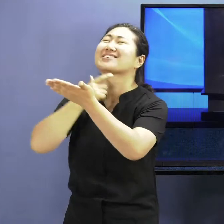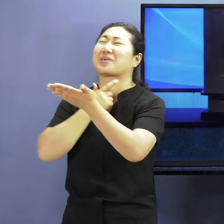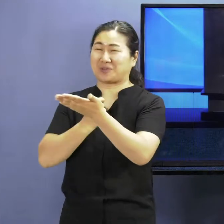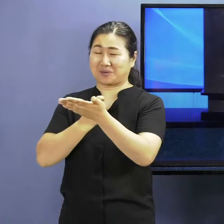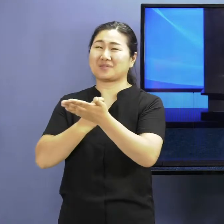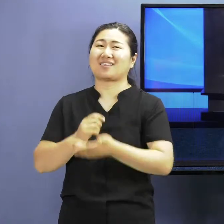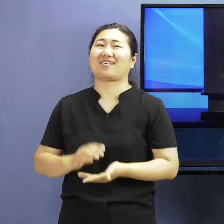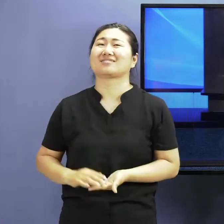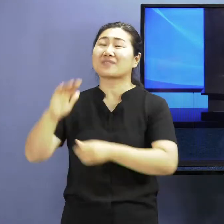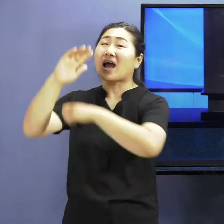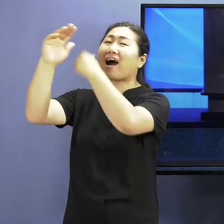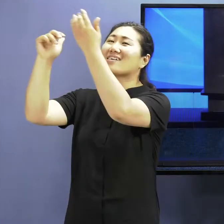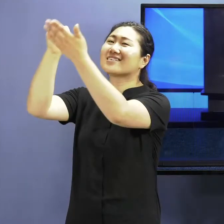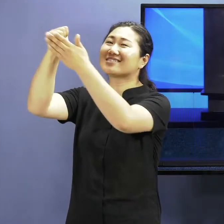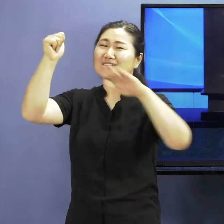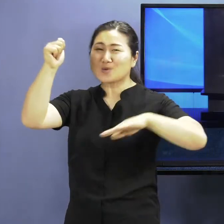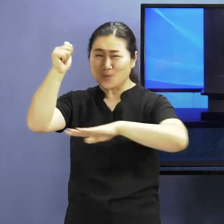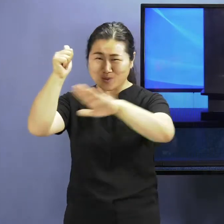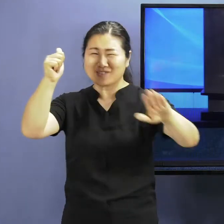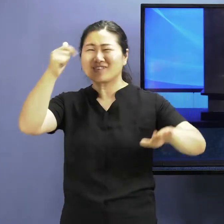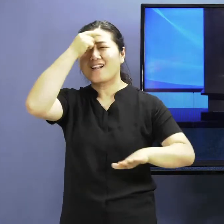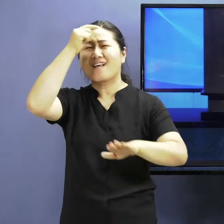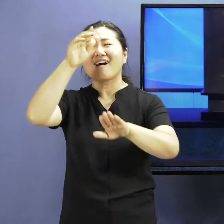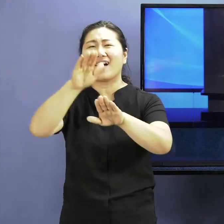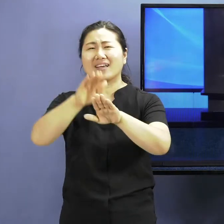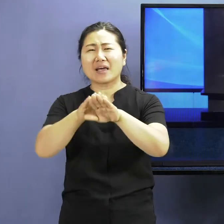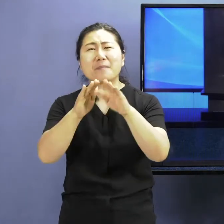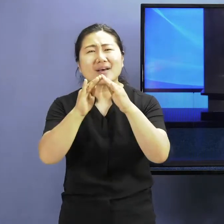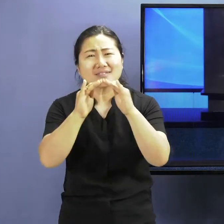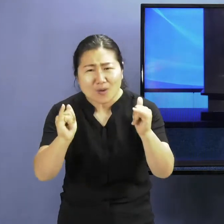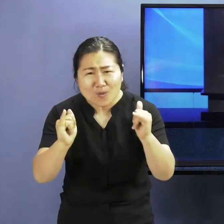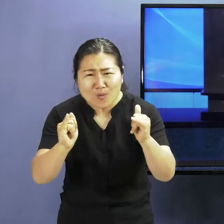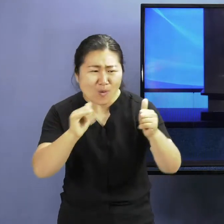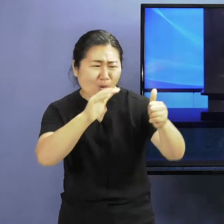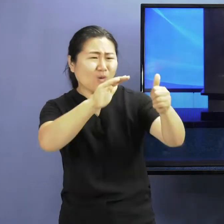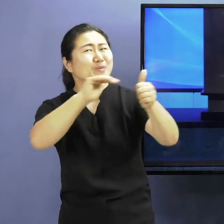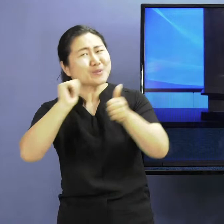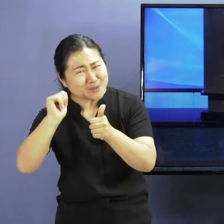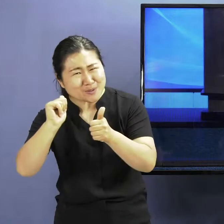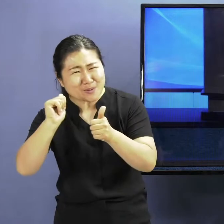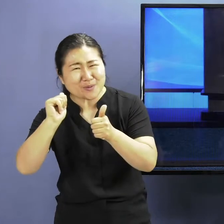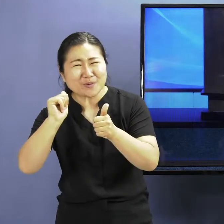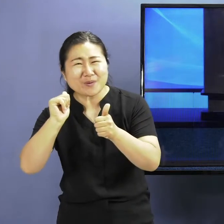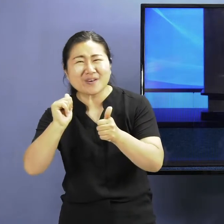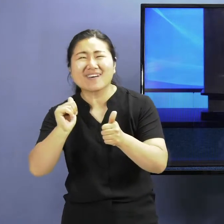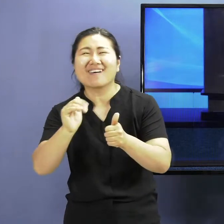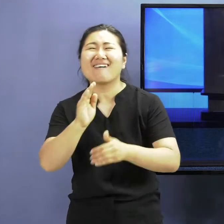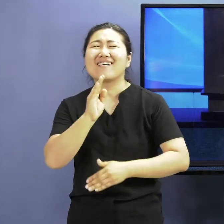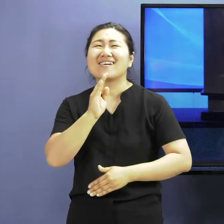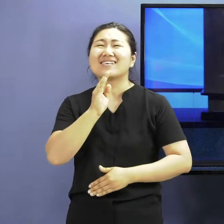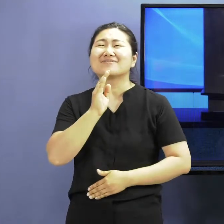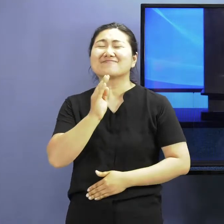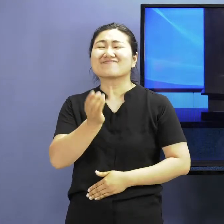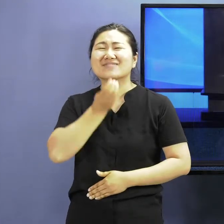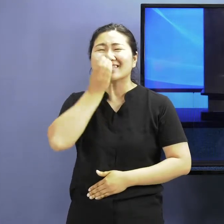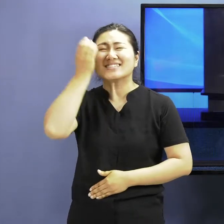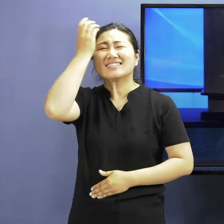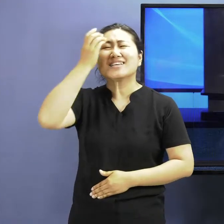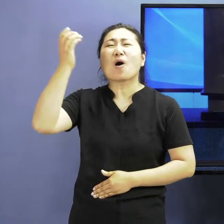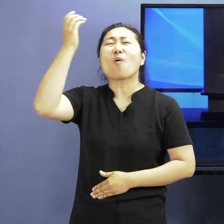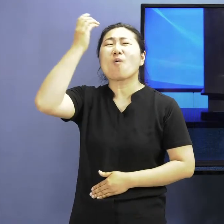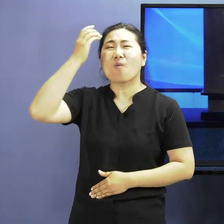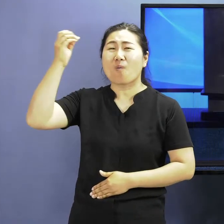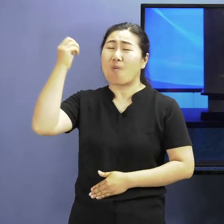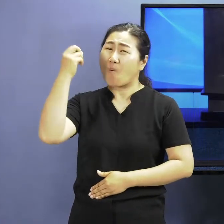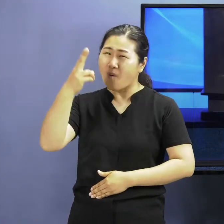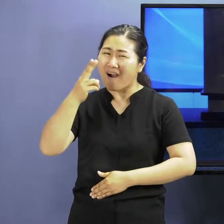하나님께서 우리를 예배자로 부르시고 우리가 하나님 앞에 진정 신령과 진정으로 예배드리는, 영과 진리로